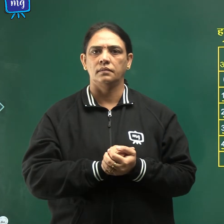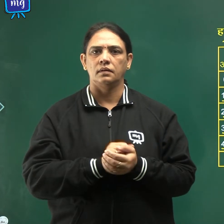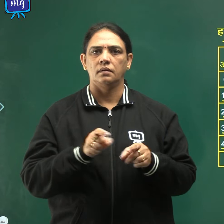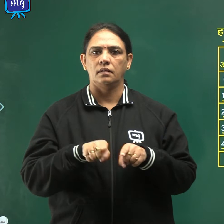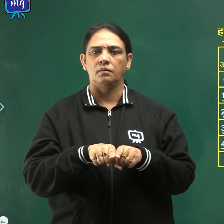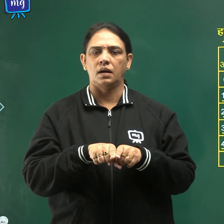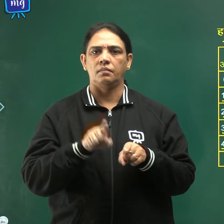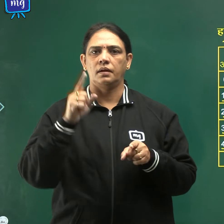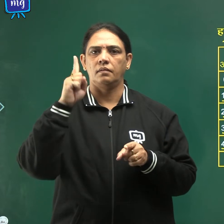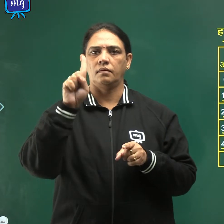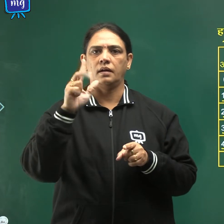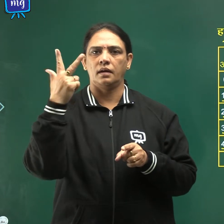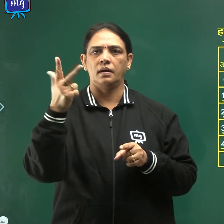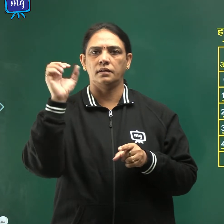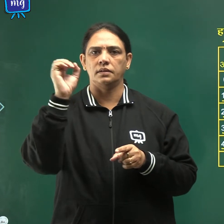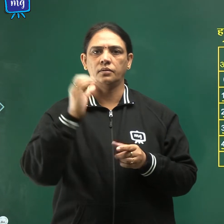बराबर 180।